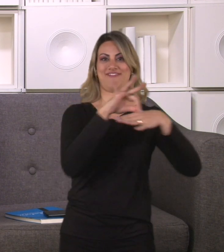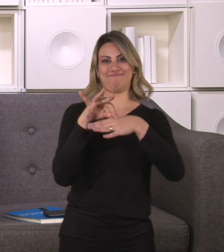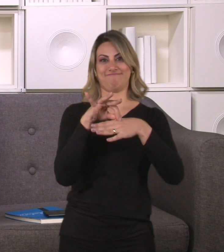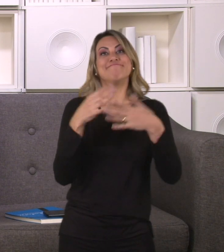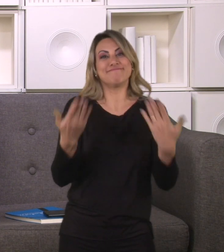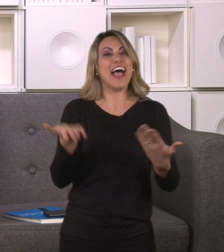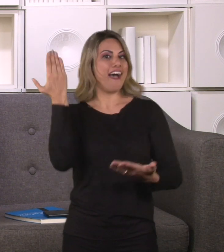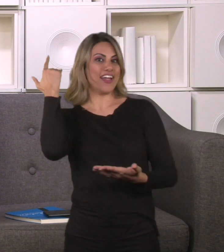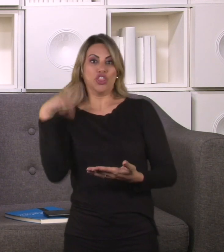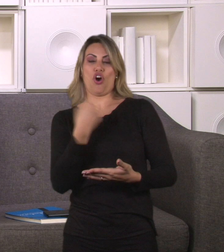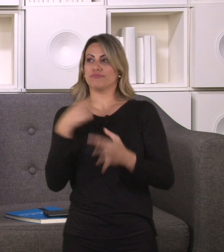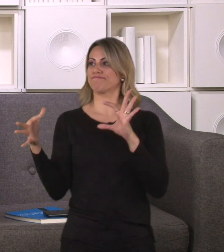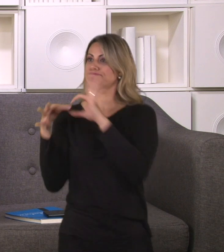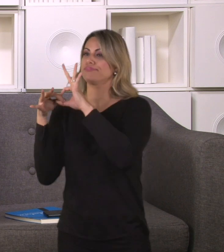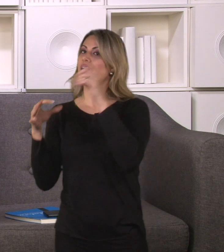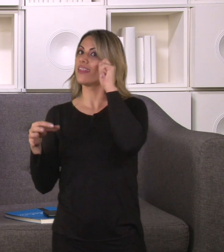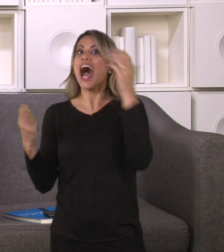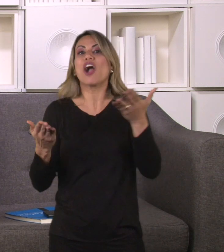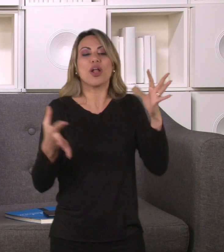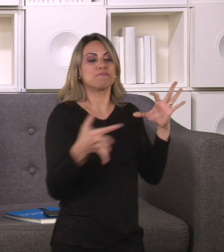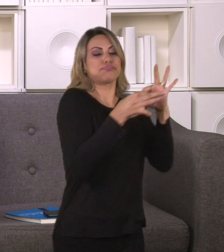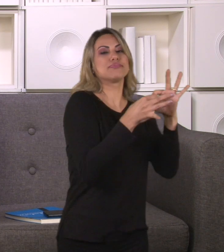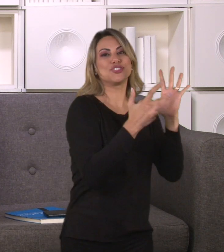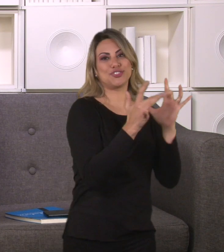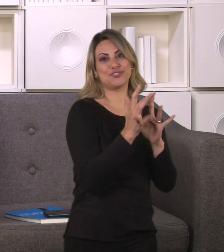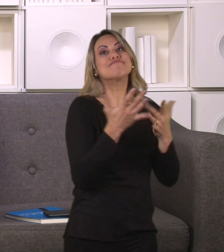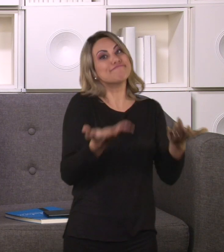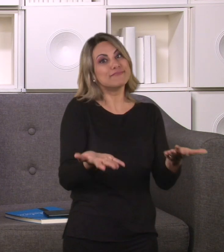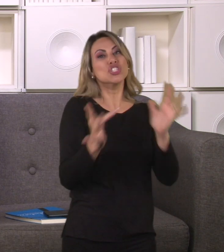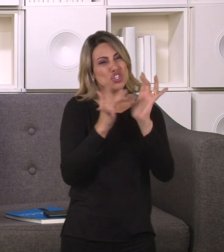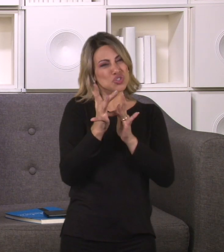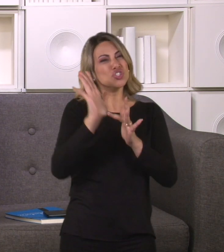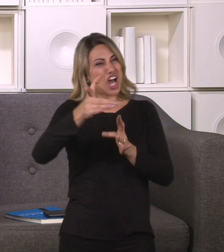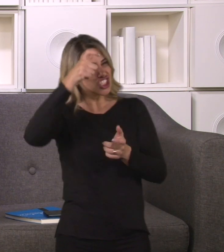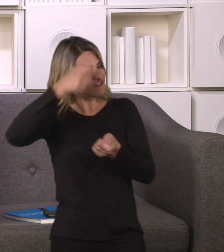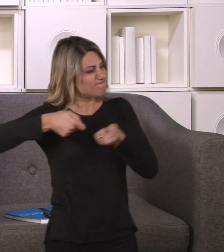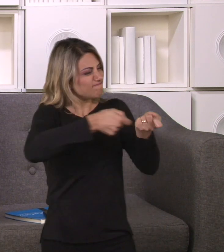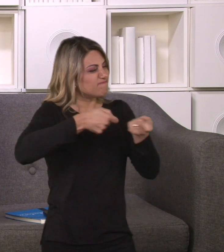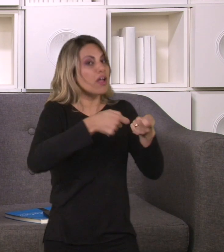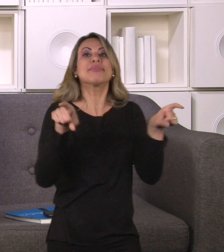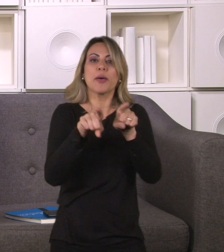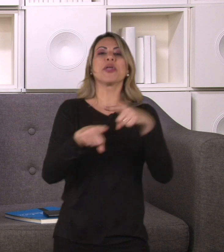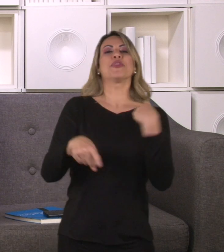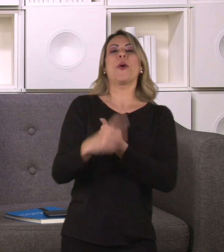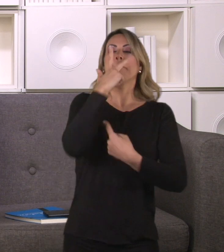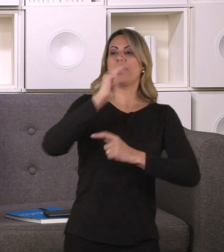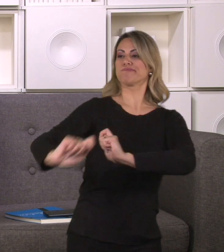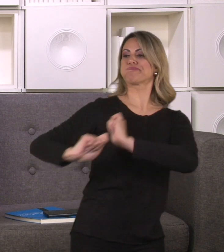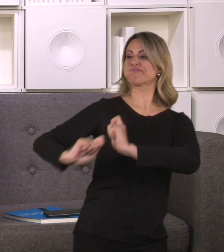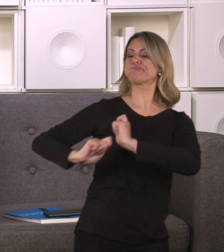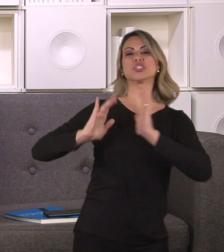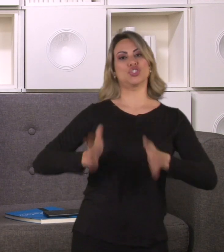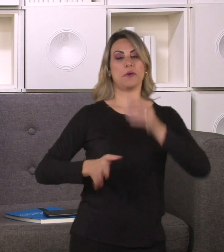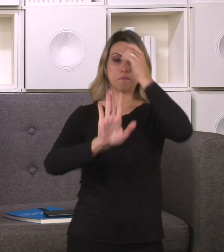Adão, nós também estamos em Cristo. E é muito interessante a gente perceber o paralelo que existe